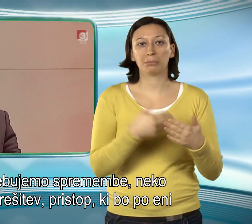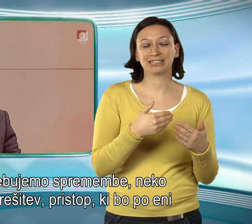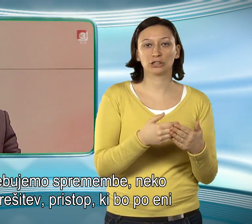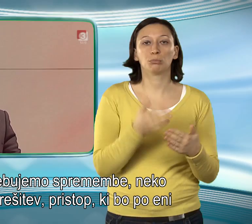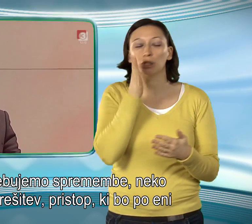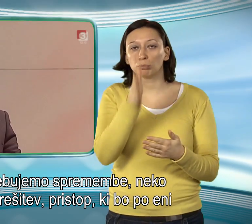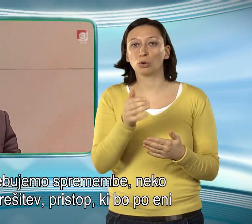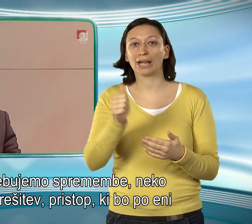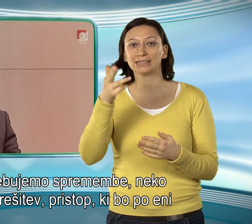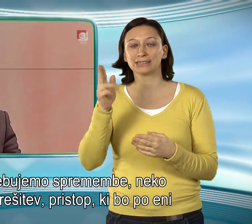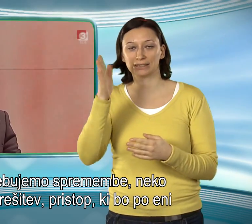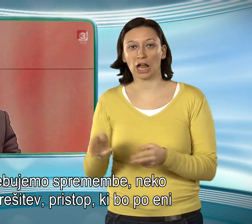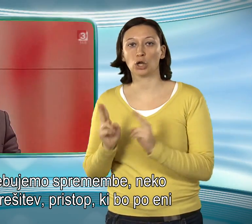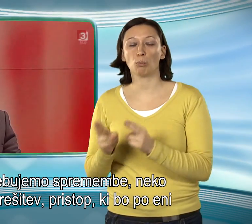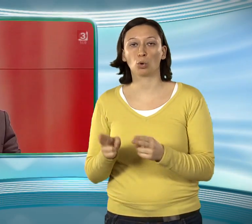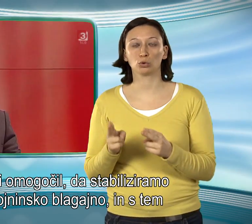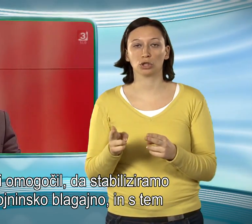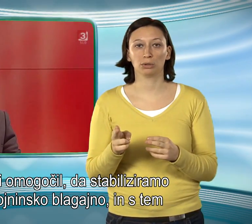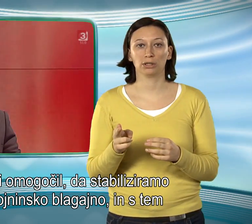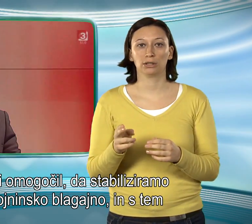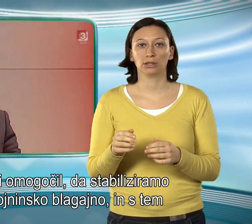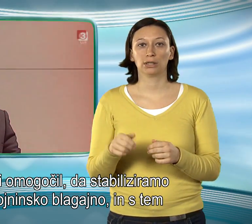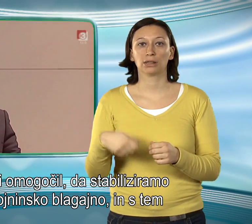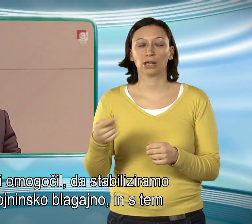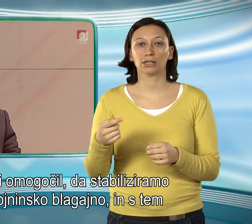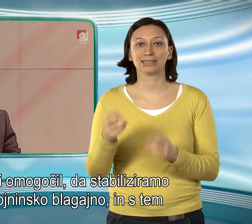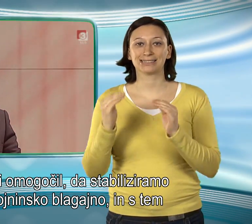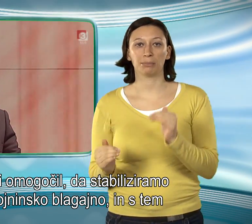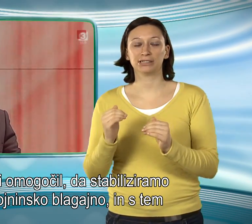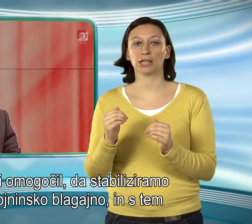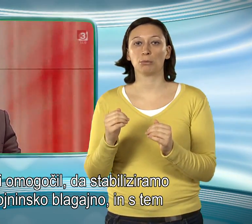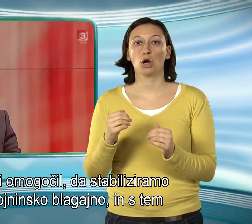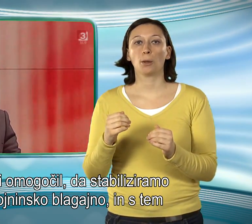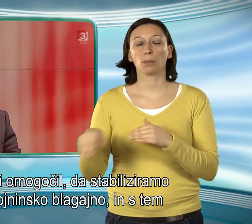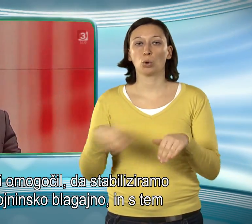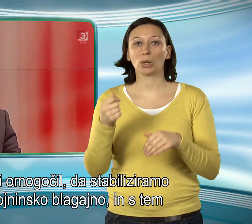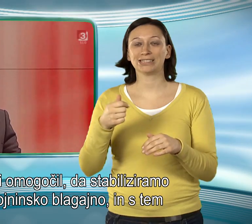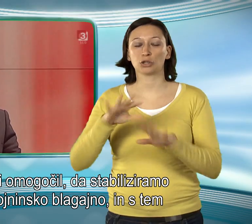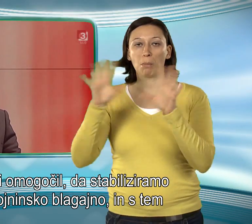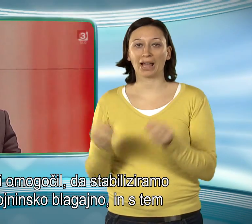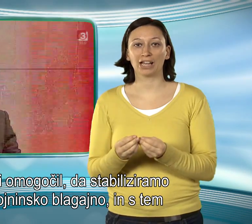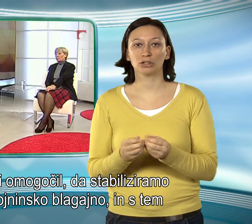rešitev, pristop, ki bo na eni strani omogočil, da stabiliziramo pokojninsko blagajno, s tem